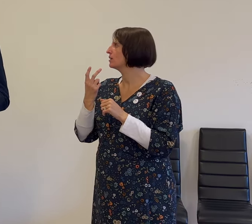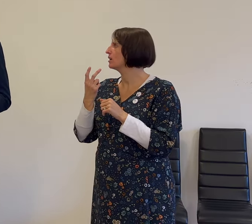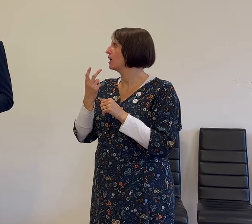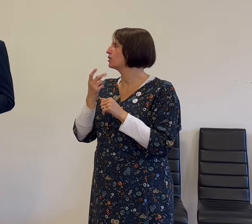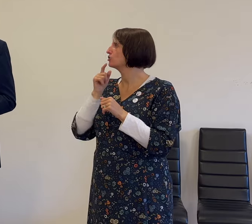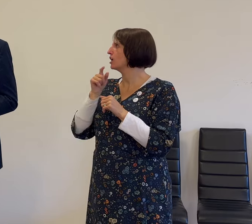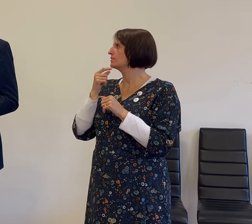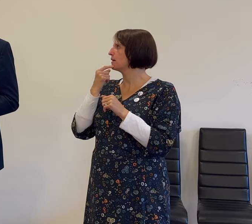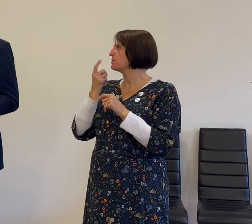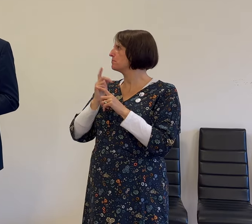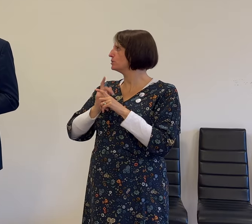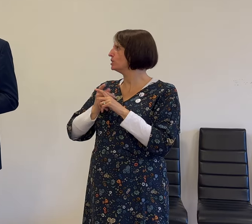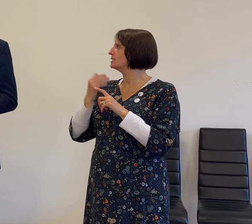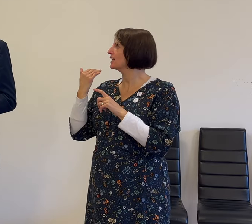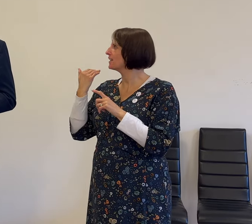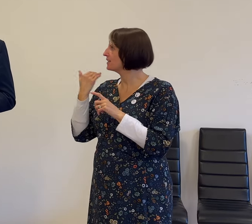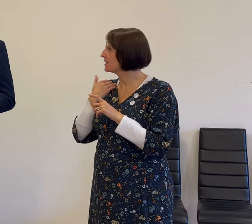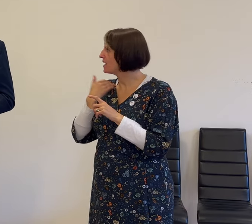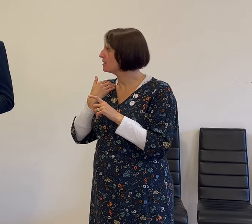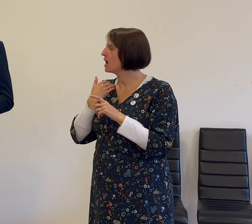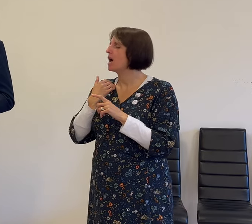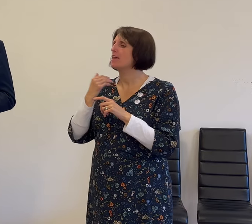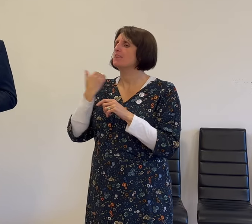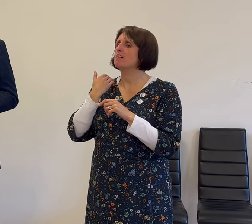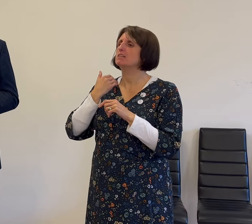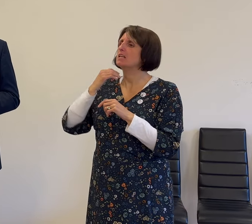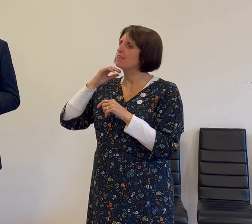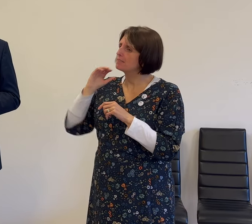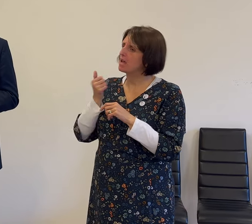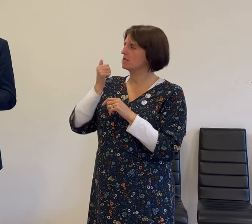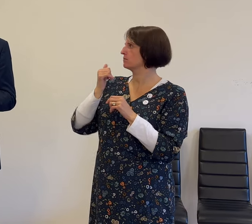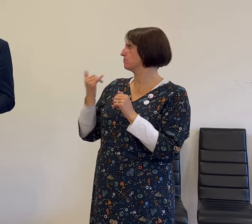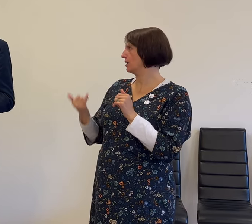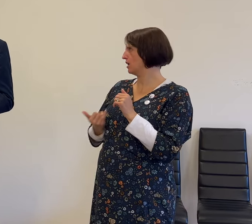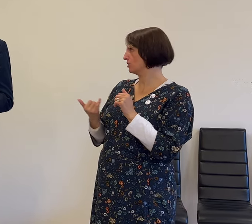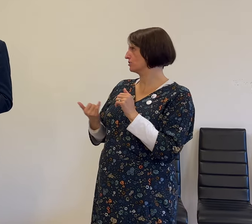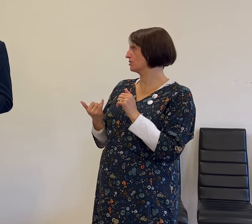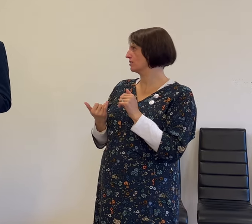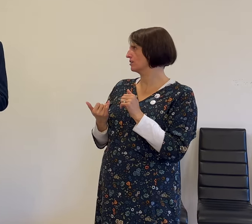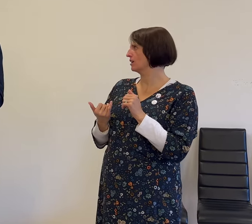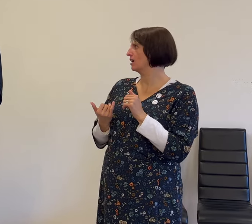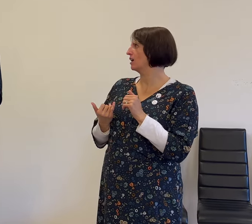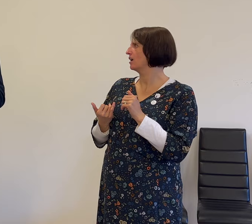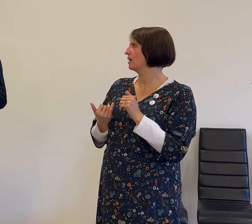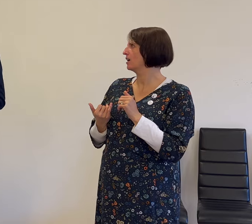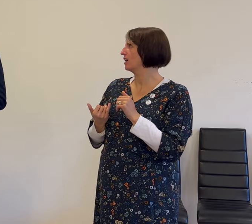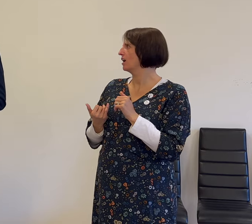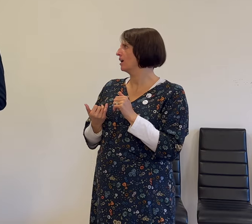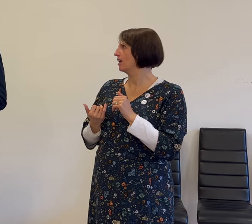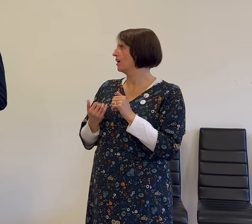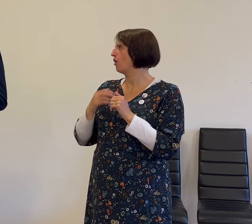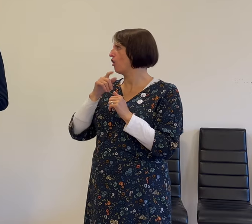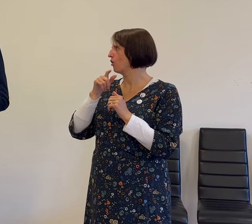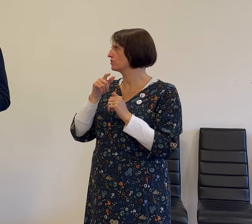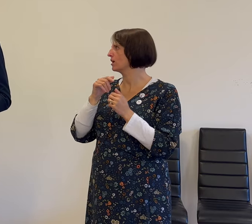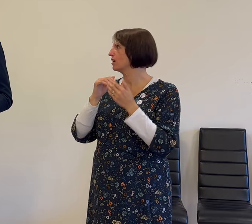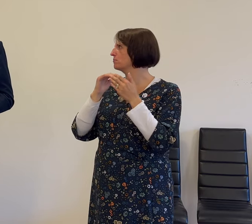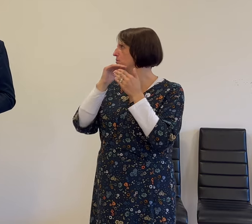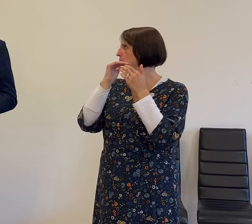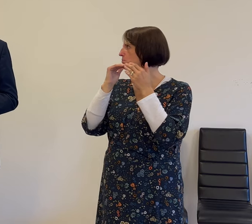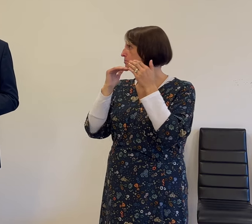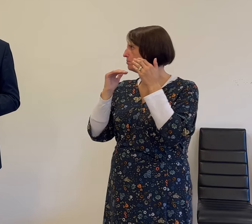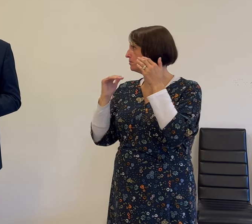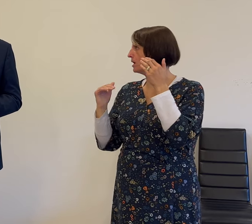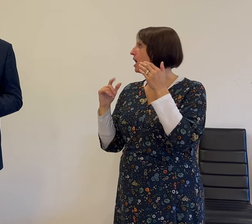že David je nejmladší. Ale ta hebrejština nám podsouvá i to, že je v porovnání